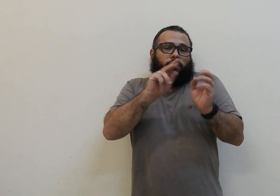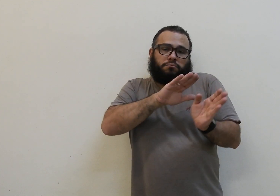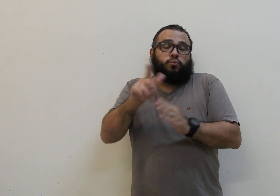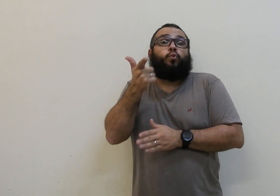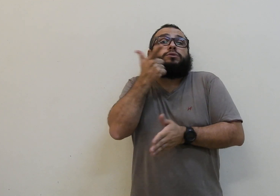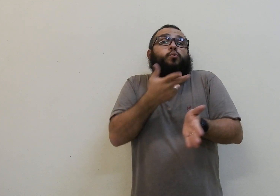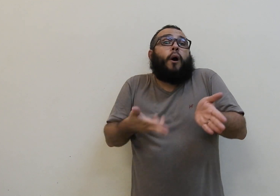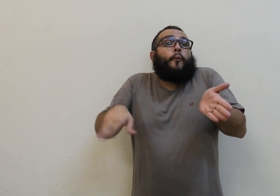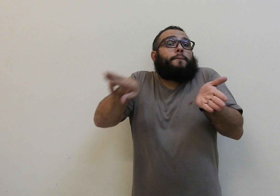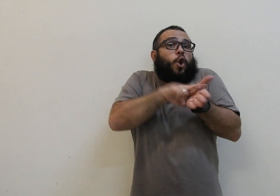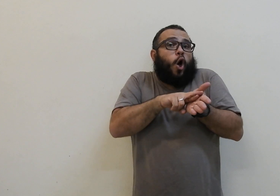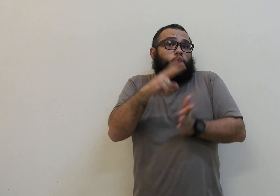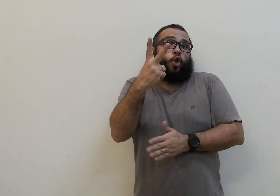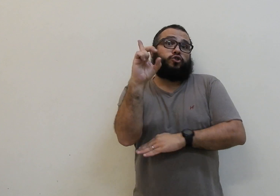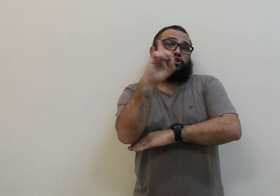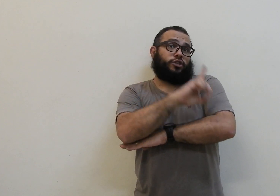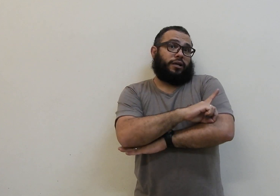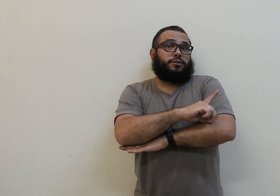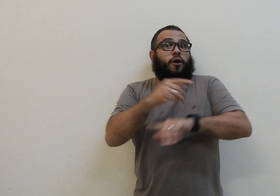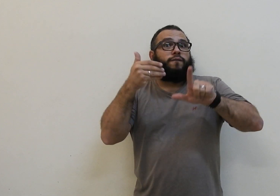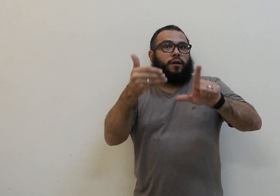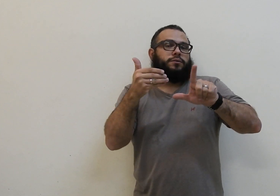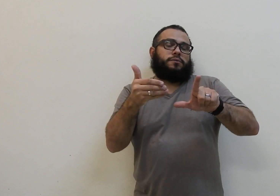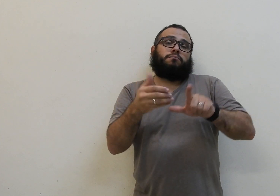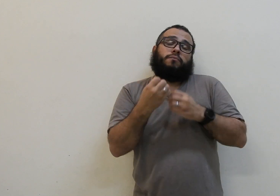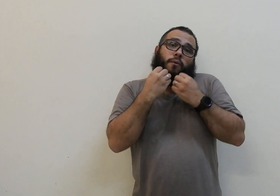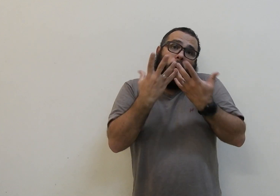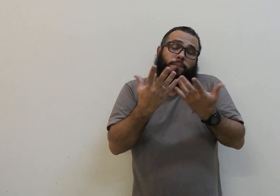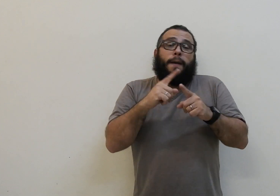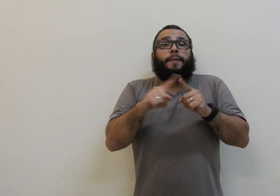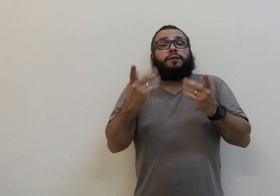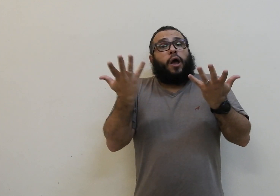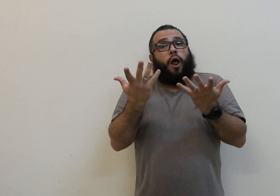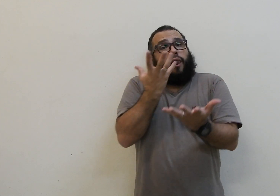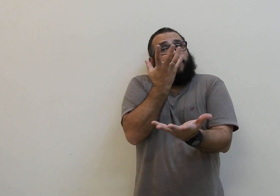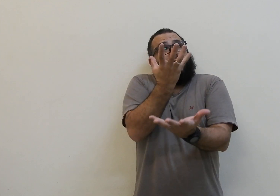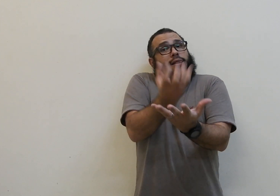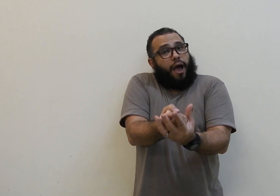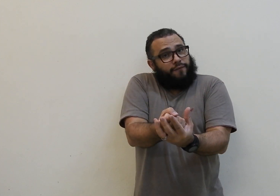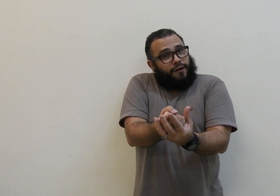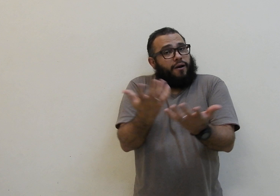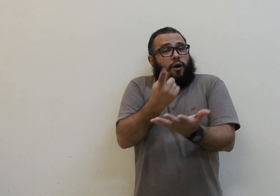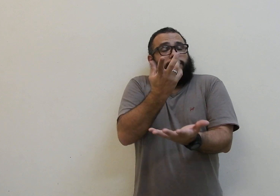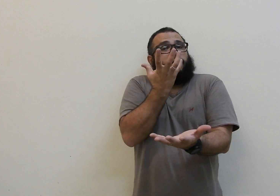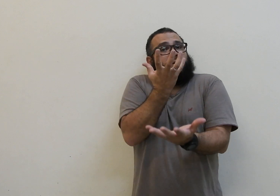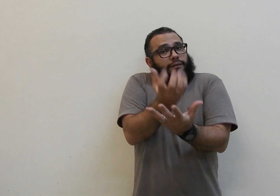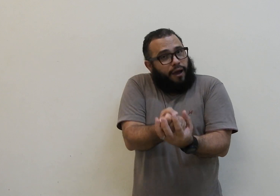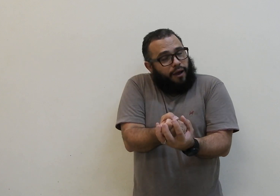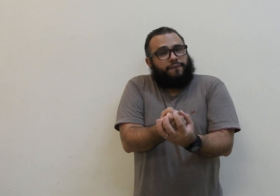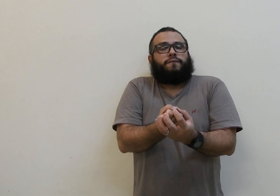Então, aconteceu um erro de comunicação. E aí, então, a gente agora consegue recuperar essas